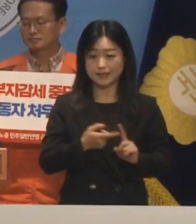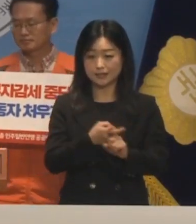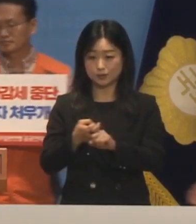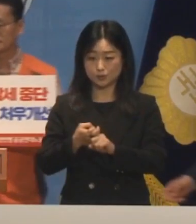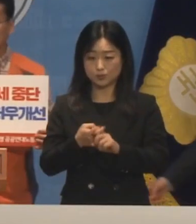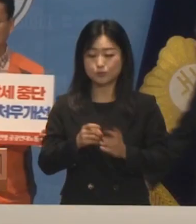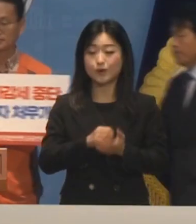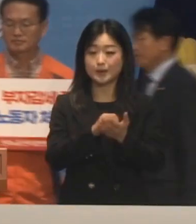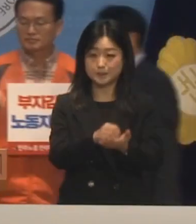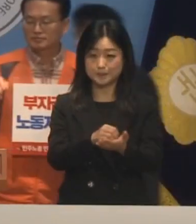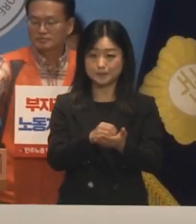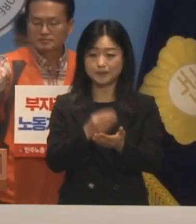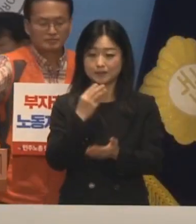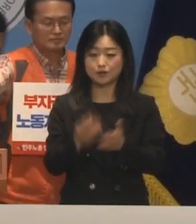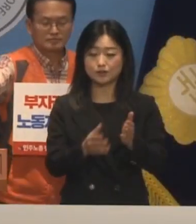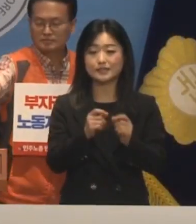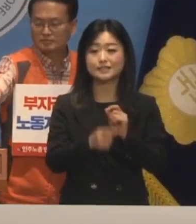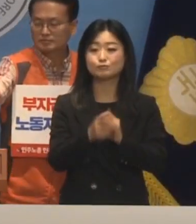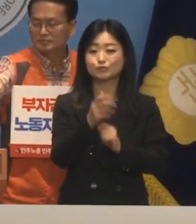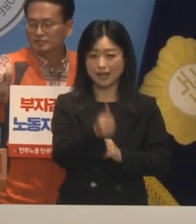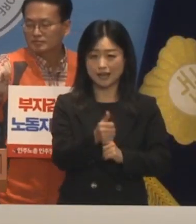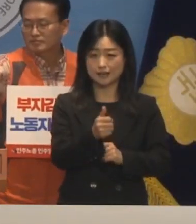노인생활지원사 경기지부장 윤화자입니다.